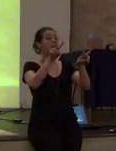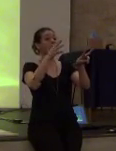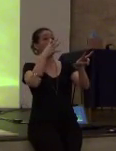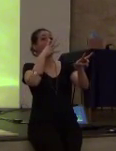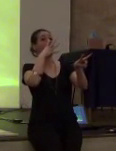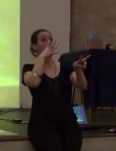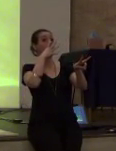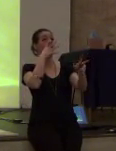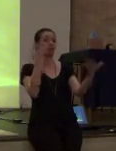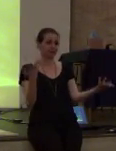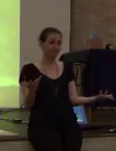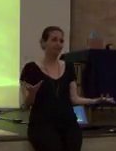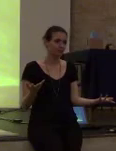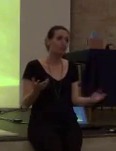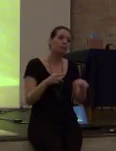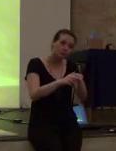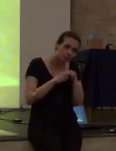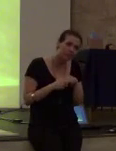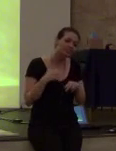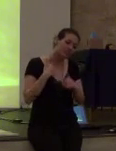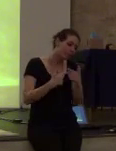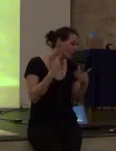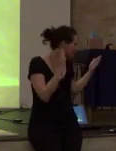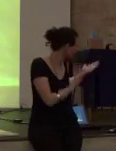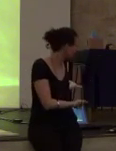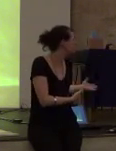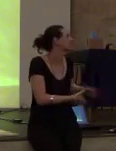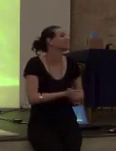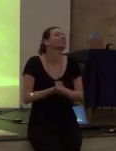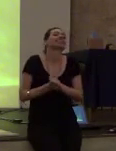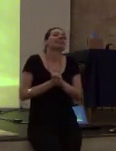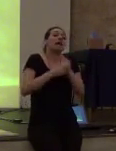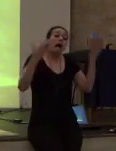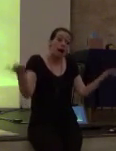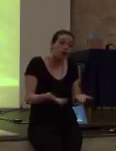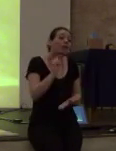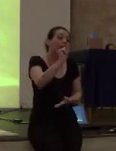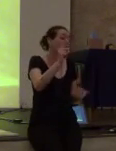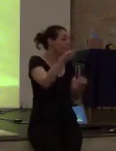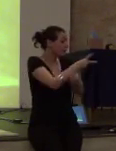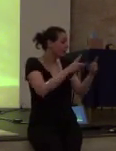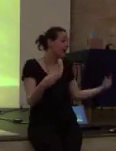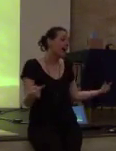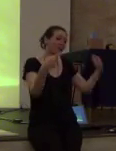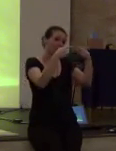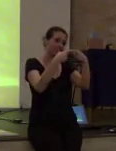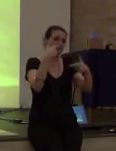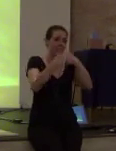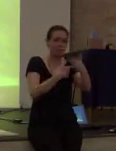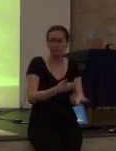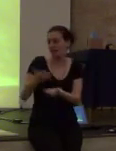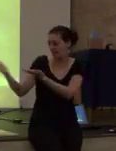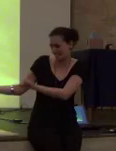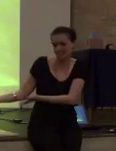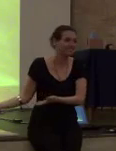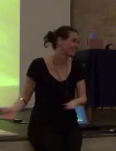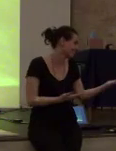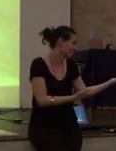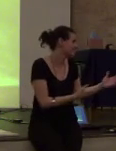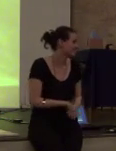Assim como eu, como qualquer um de vocês. Então, é importante que ele se surpreenda também. Agora, a gente escolheu